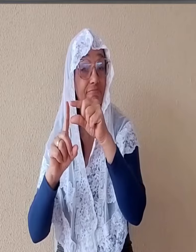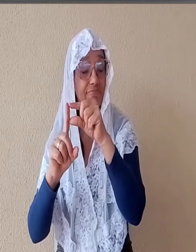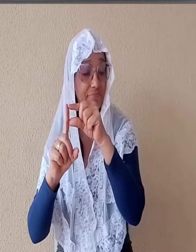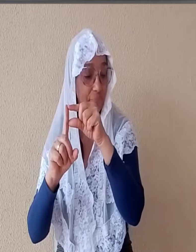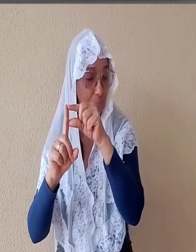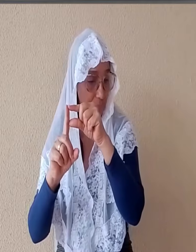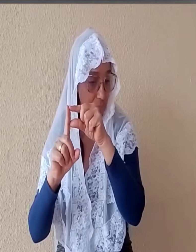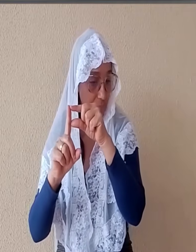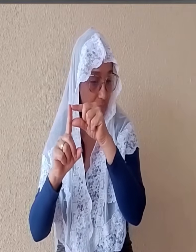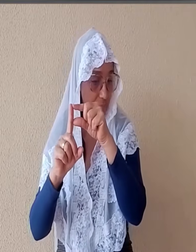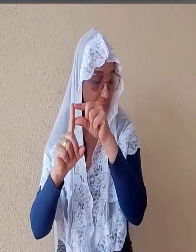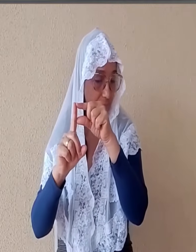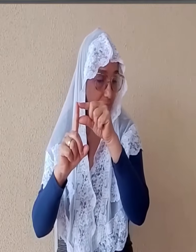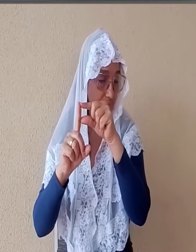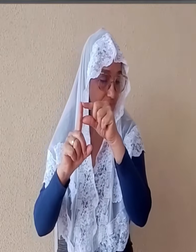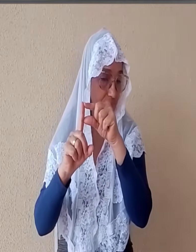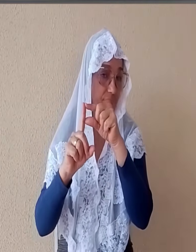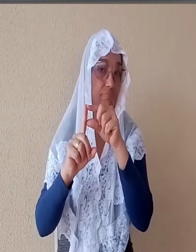Josué capítulo 9.